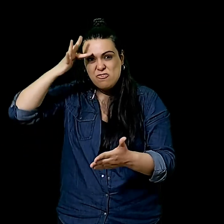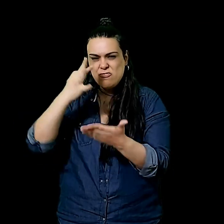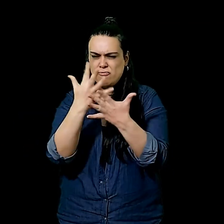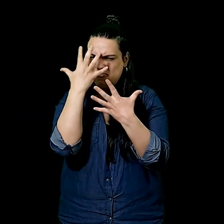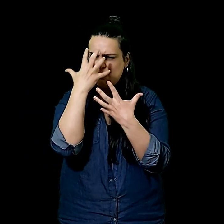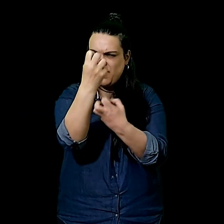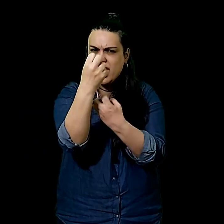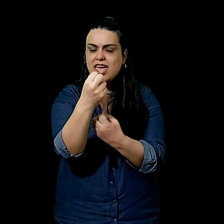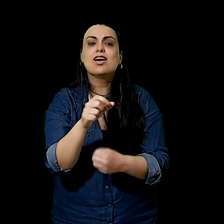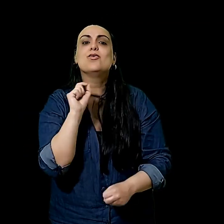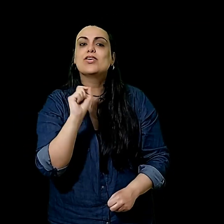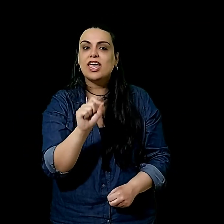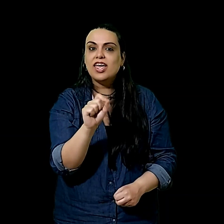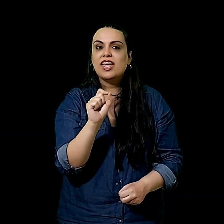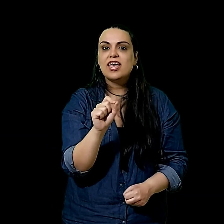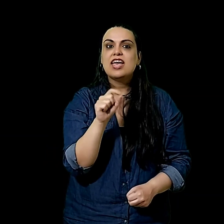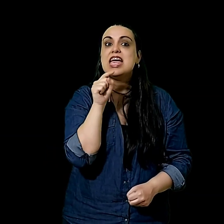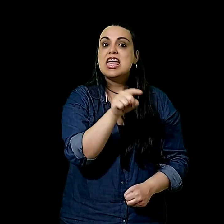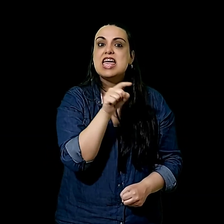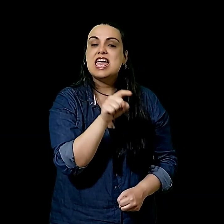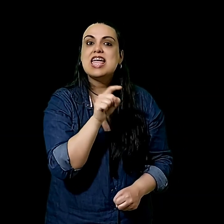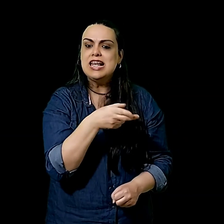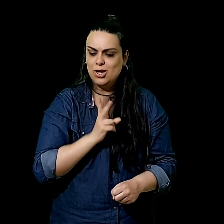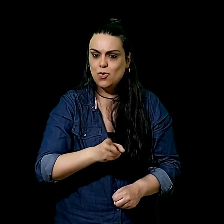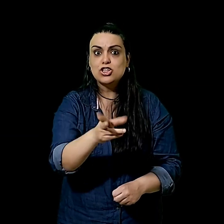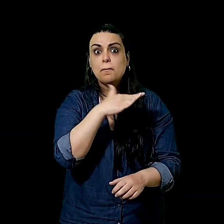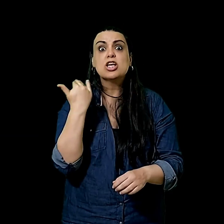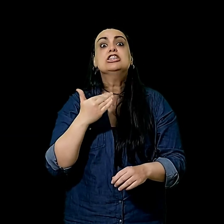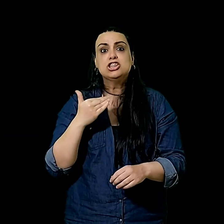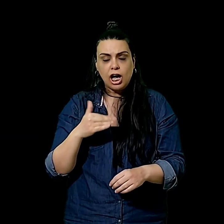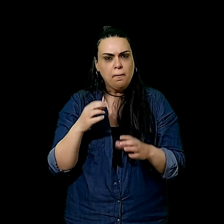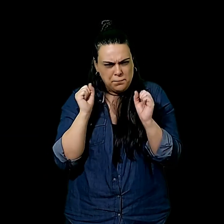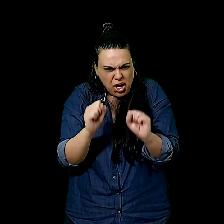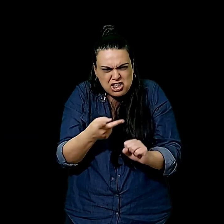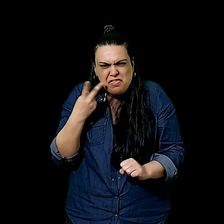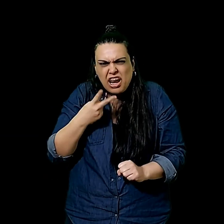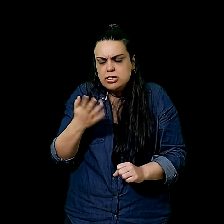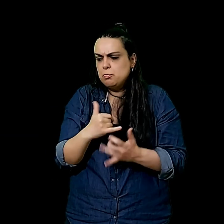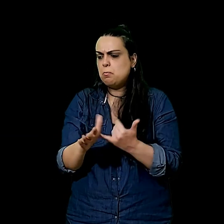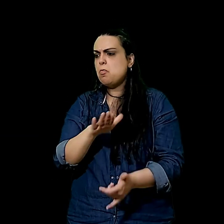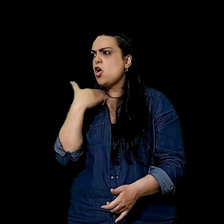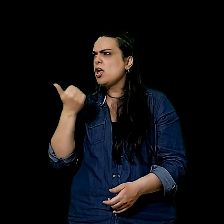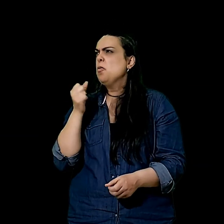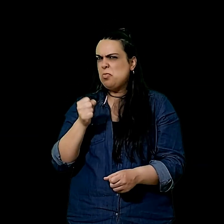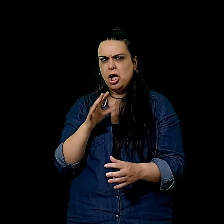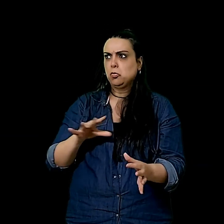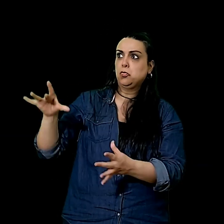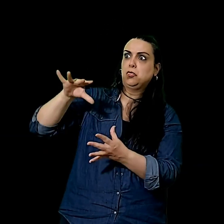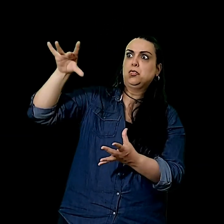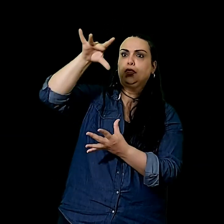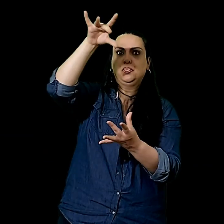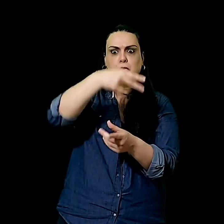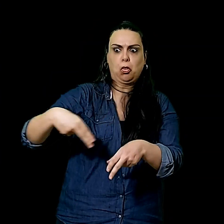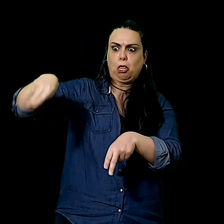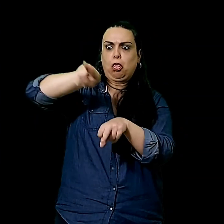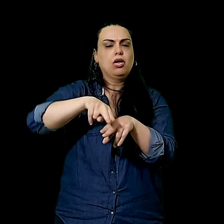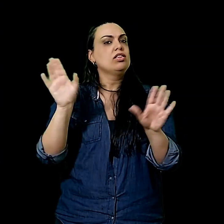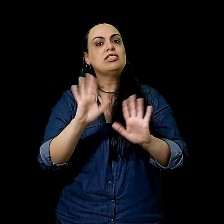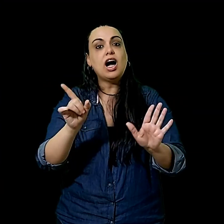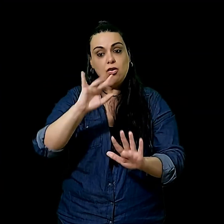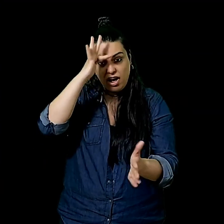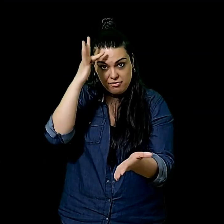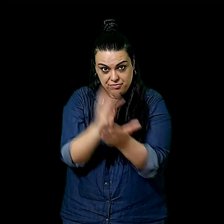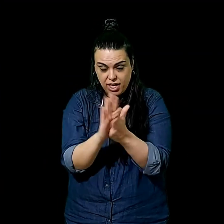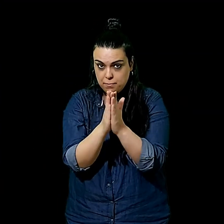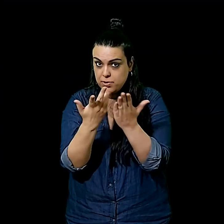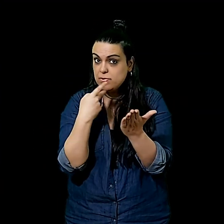diz assim: o homem que fala depois de morto. E aí eu te pergunto, pode alguém falar depois de morto? Claro que não, porque de acordo com a nossa fé e com o que a